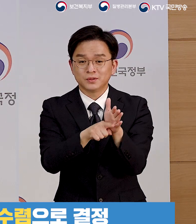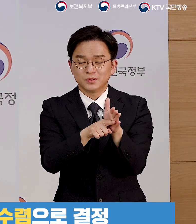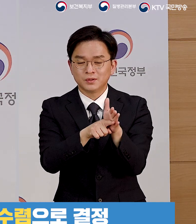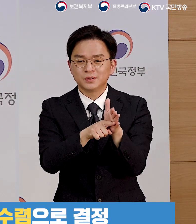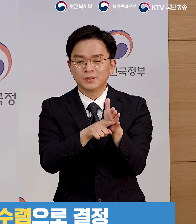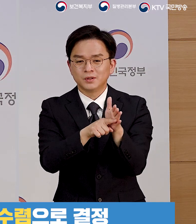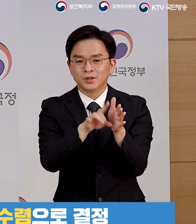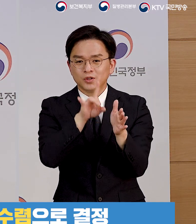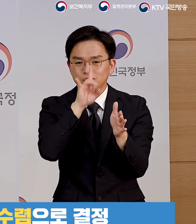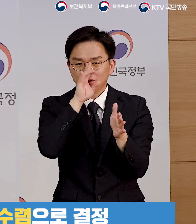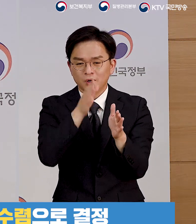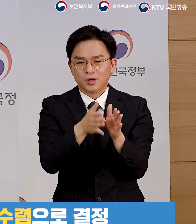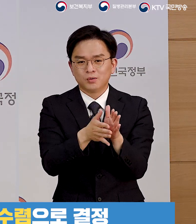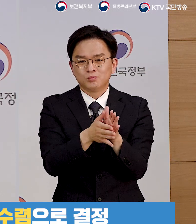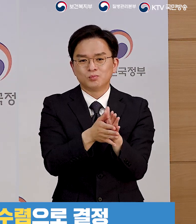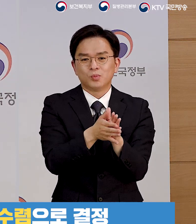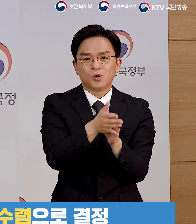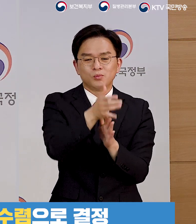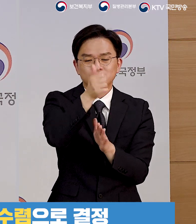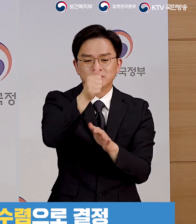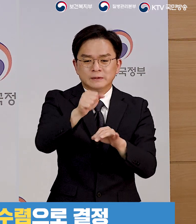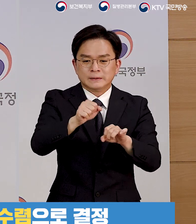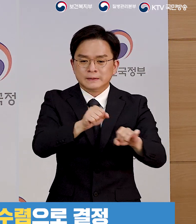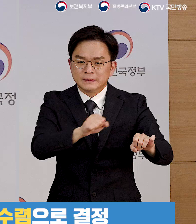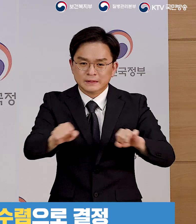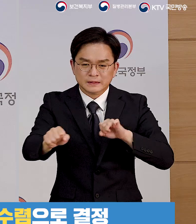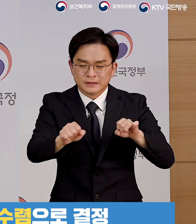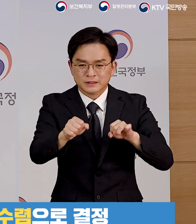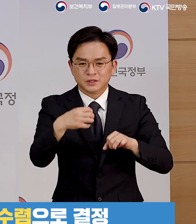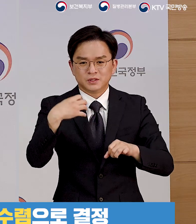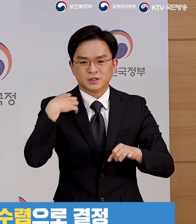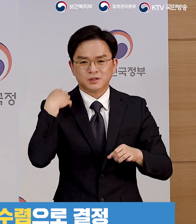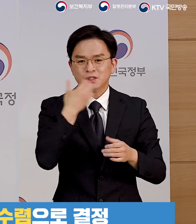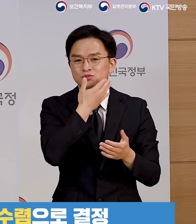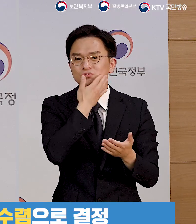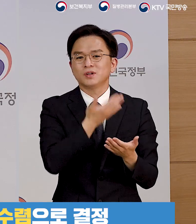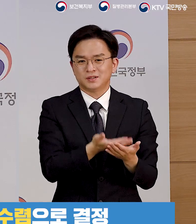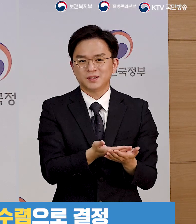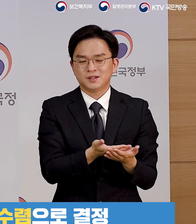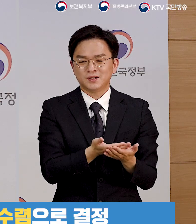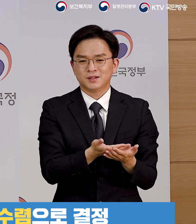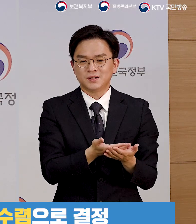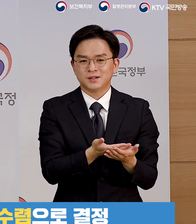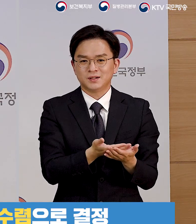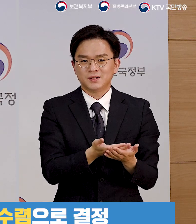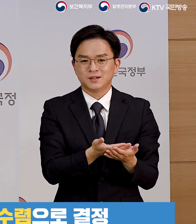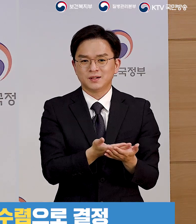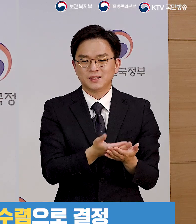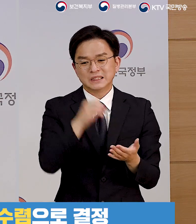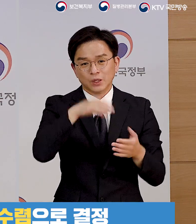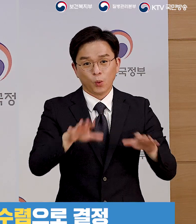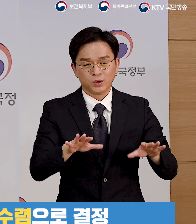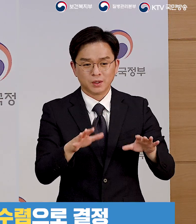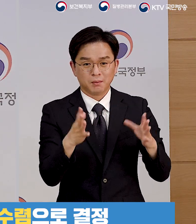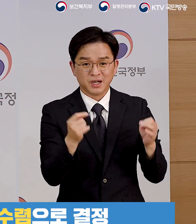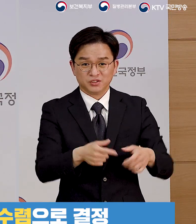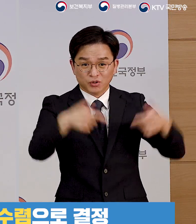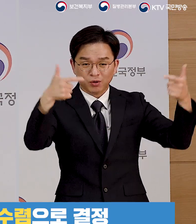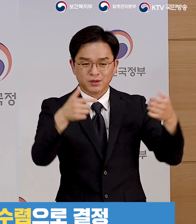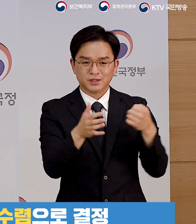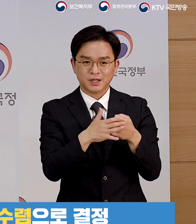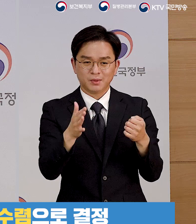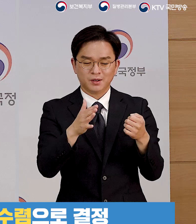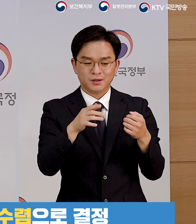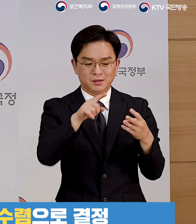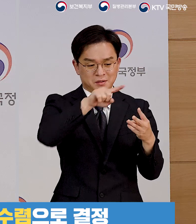분석의 하에서 진행되기 때문에 어느 한순간에 지표가 객관적 수치가 기준을 초과했다 해서 바로